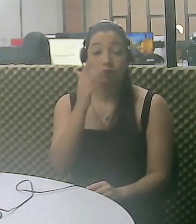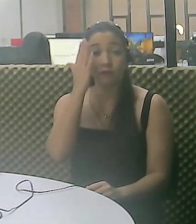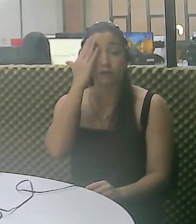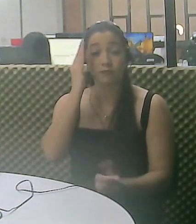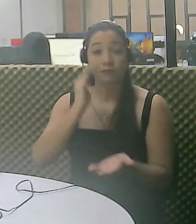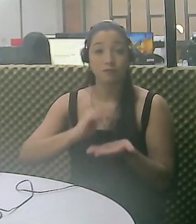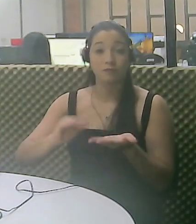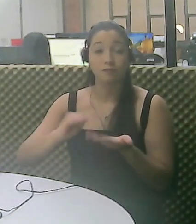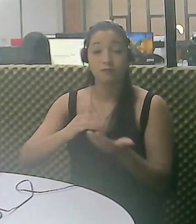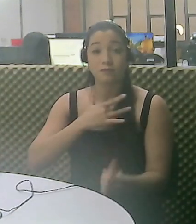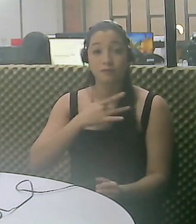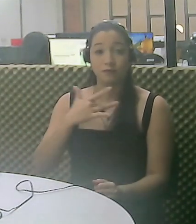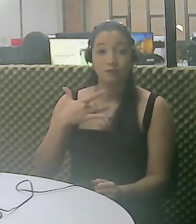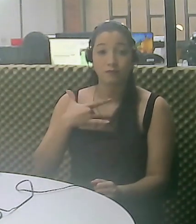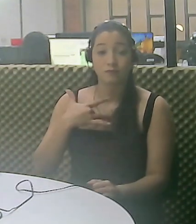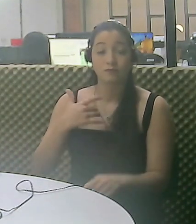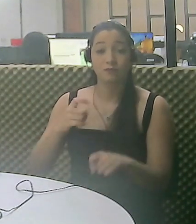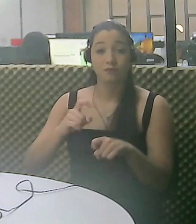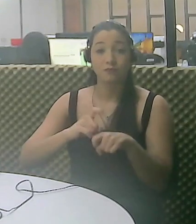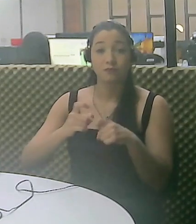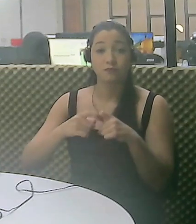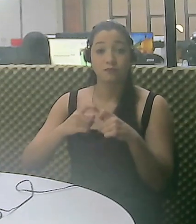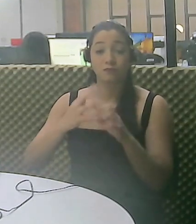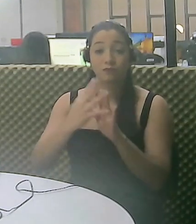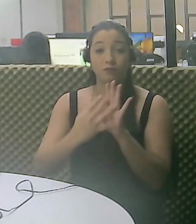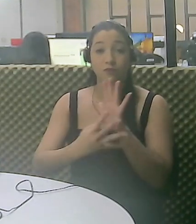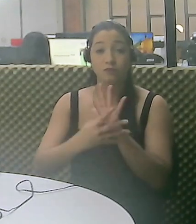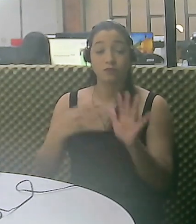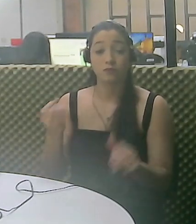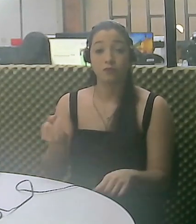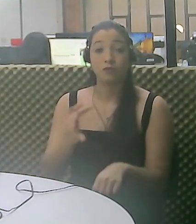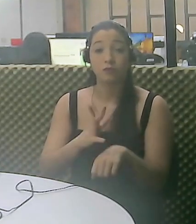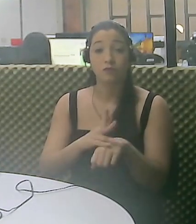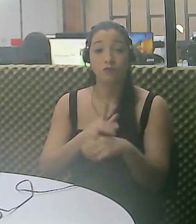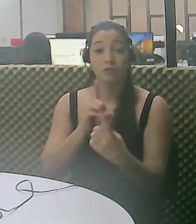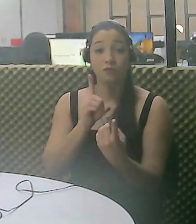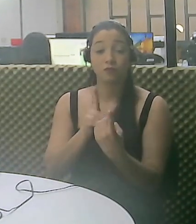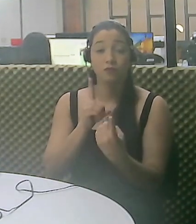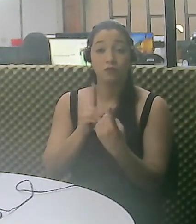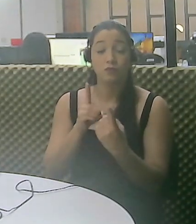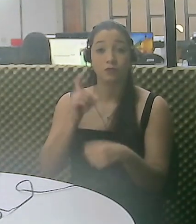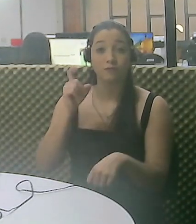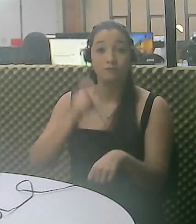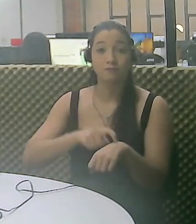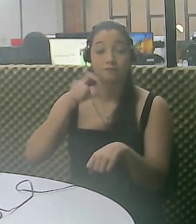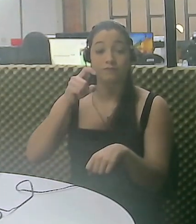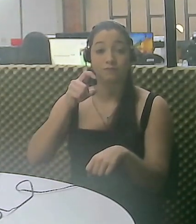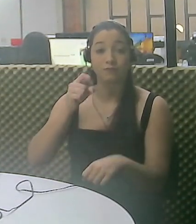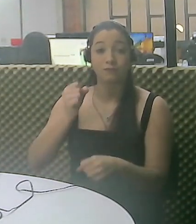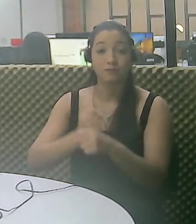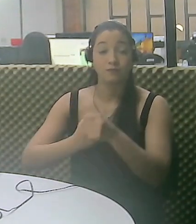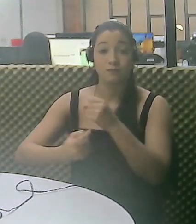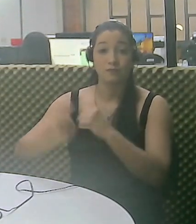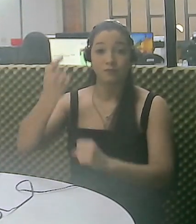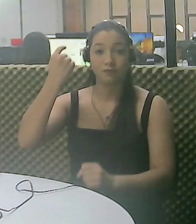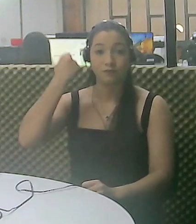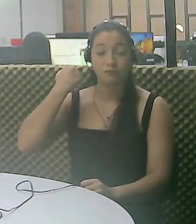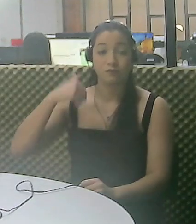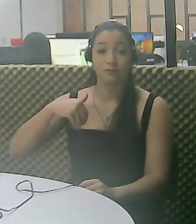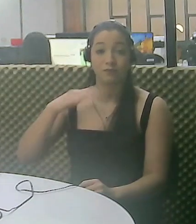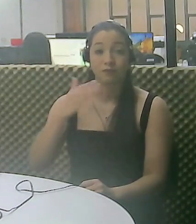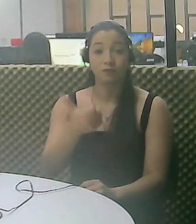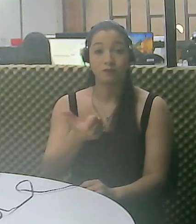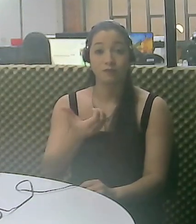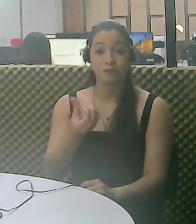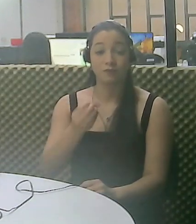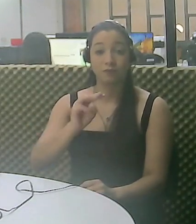com saúde, escala de médicos e quantos pacientes estão sendo atendidos em tempo real. Só no ano passado, foram mais de